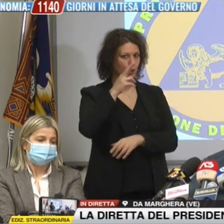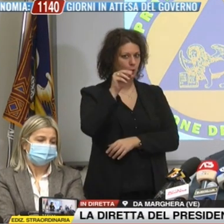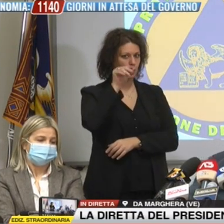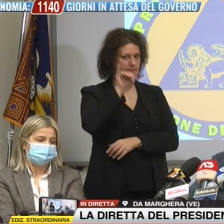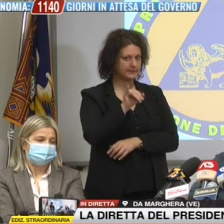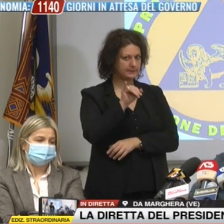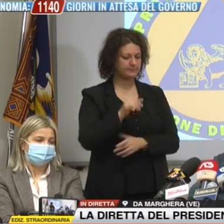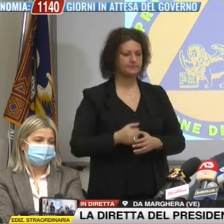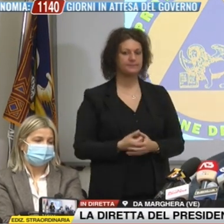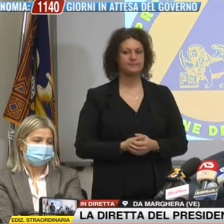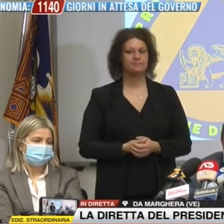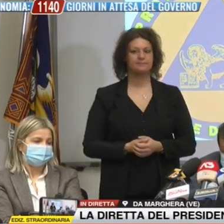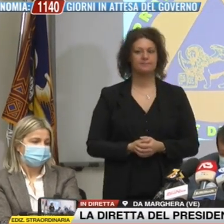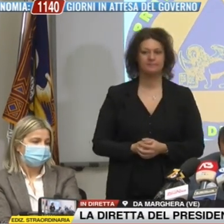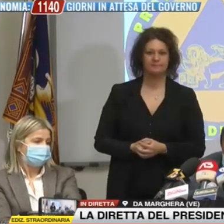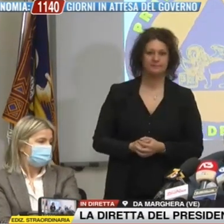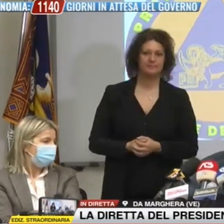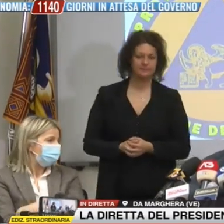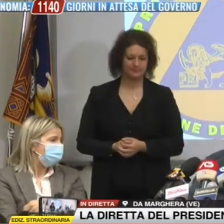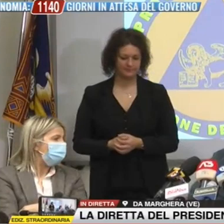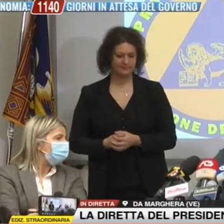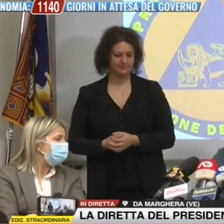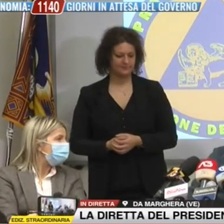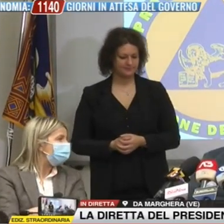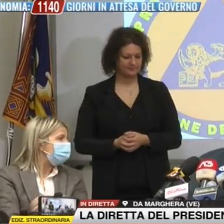anche lui al lavoro, che è tanto, e chiamerei